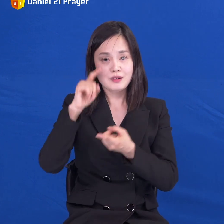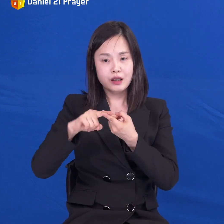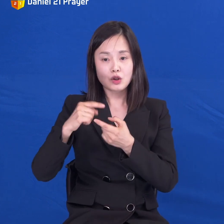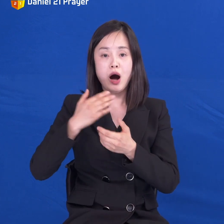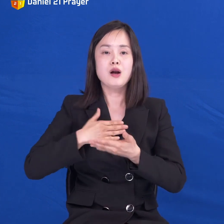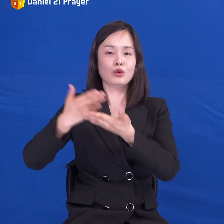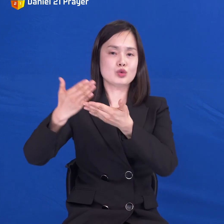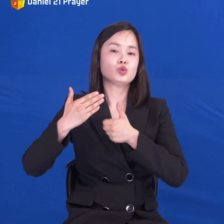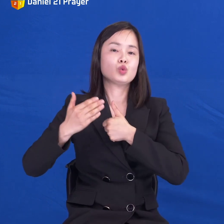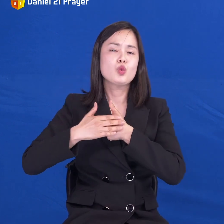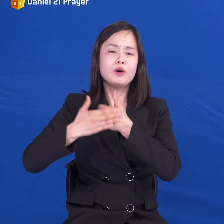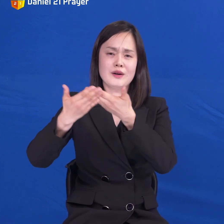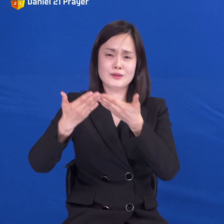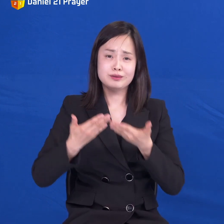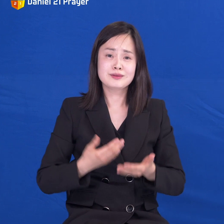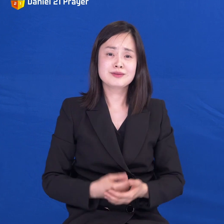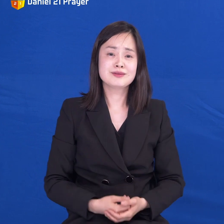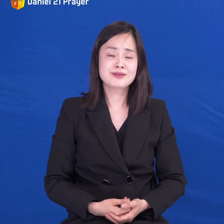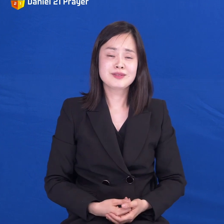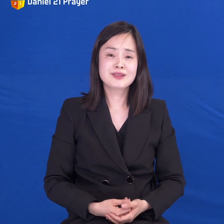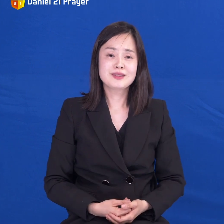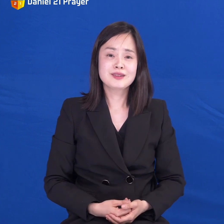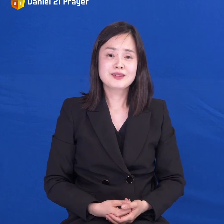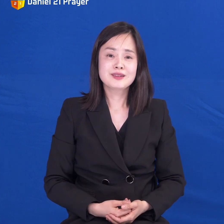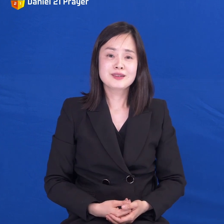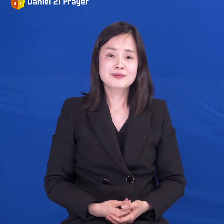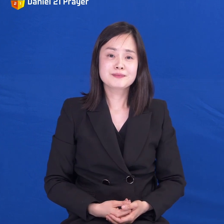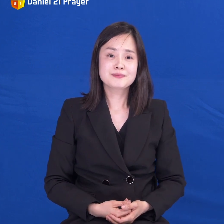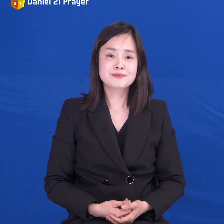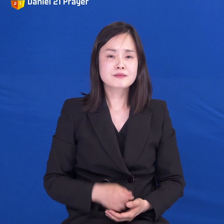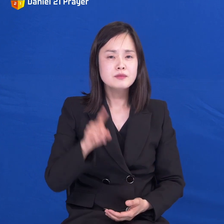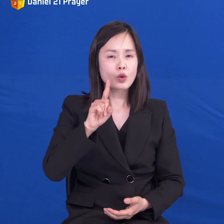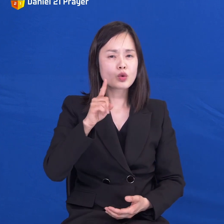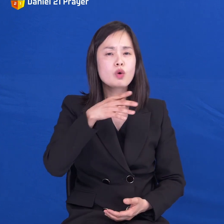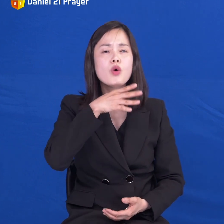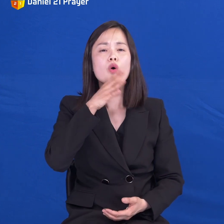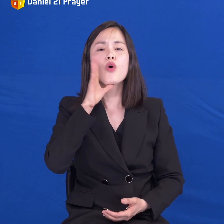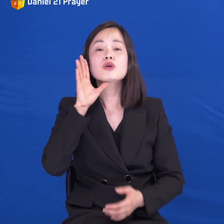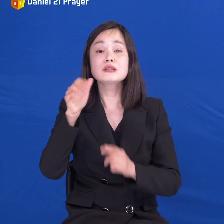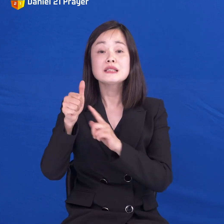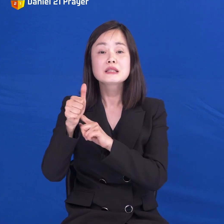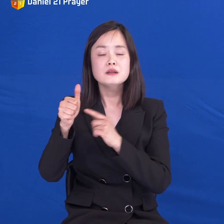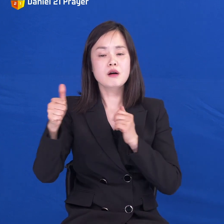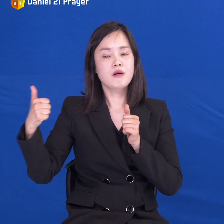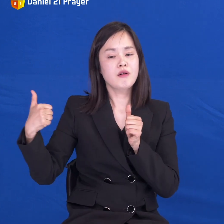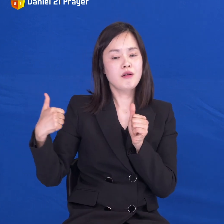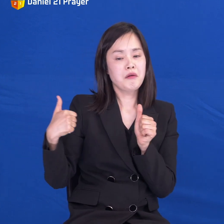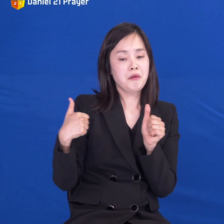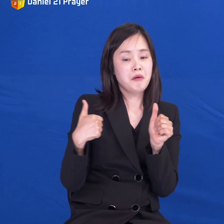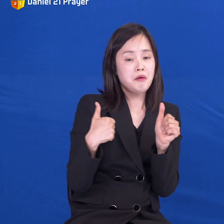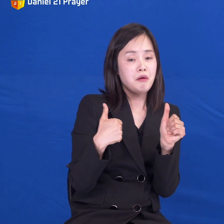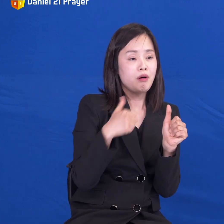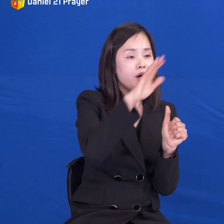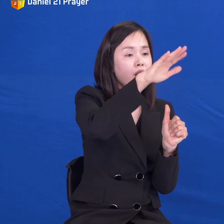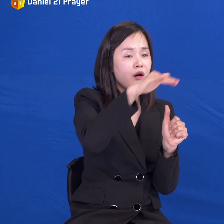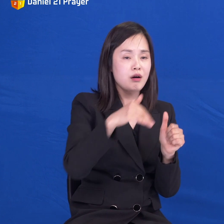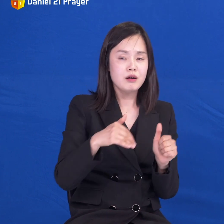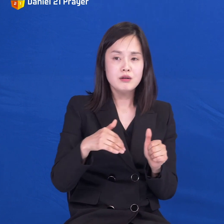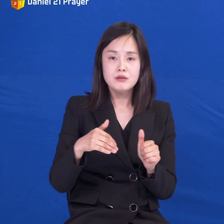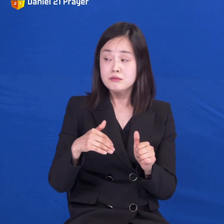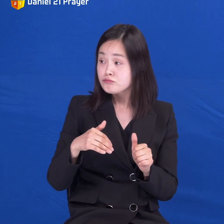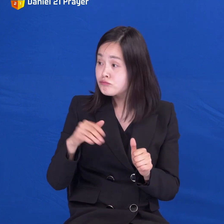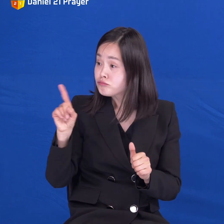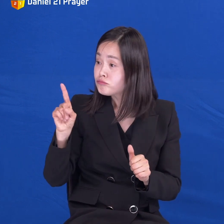그리고 집에 오는데 어떤 나이 드신 한 분이 따라오더니, 잠깐만요 그래요. 저 고양이 하룻밤만 빌려주세요